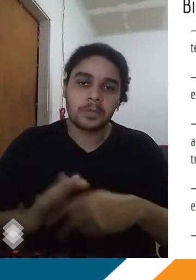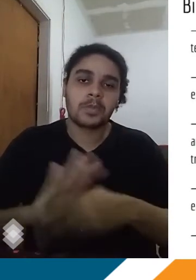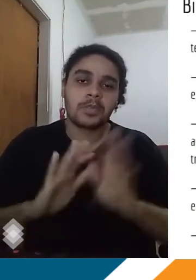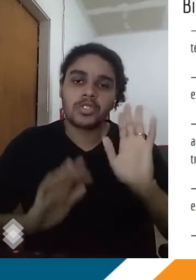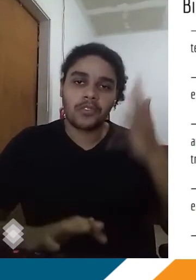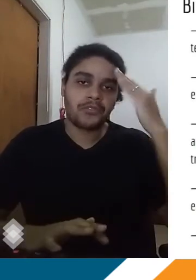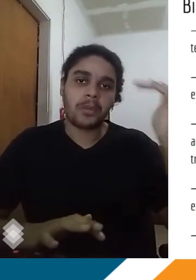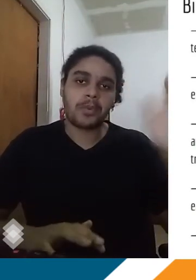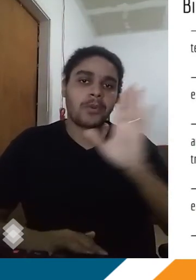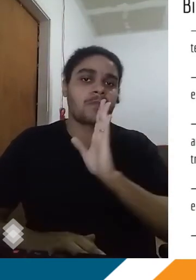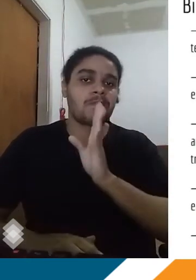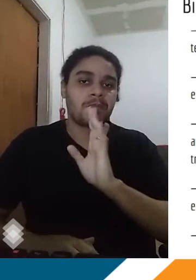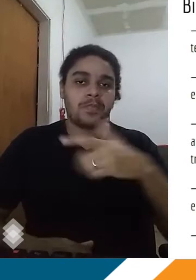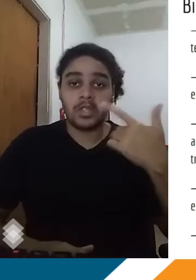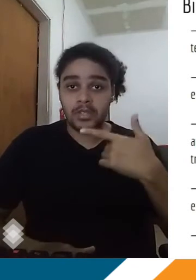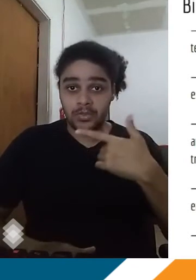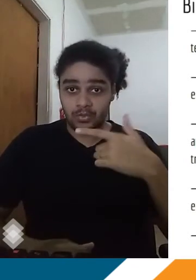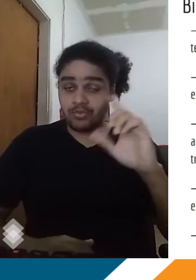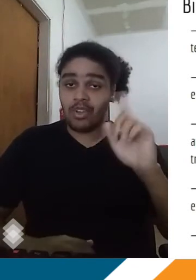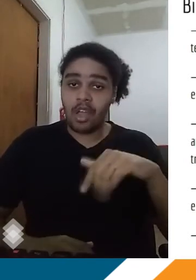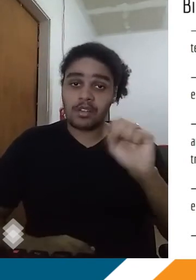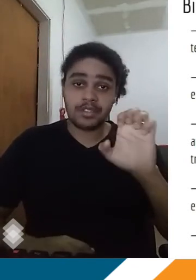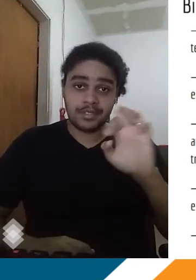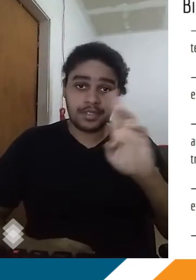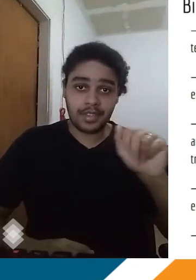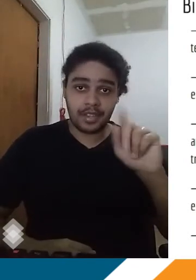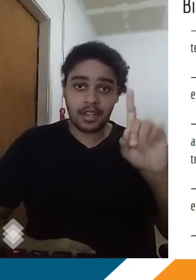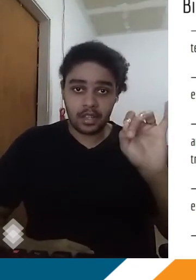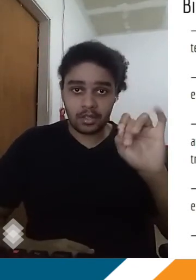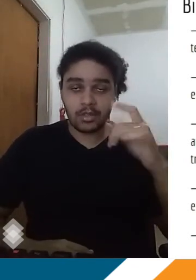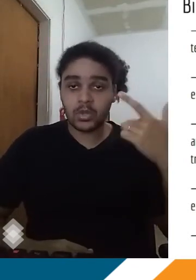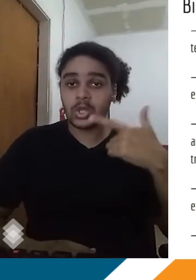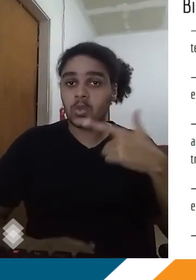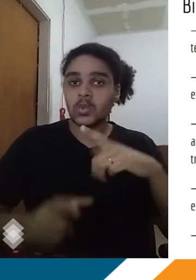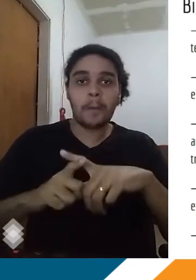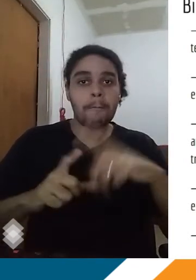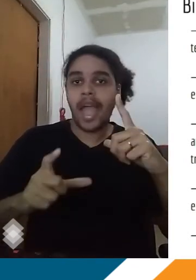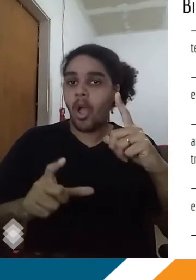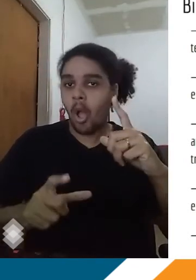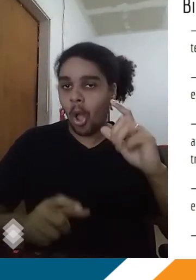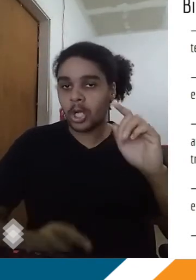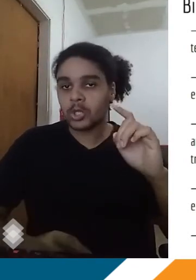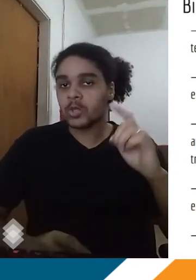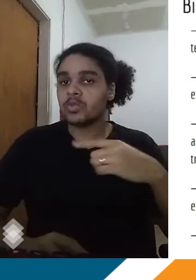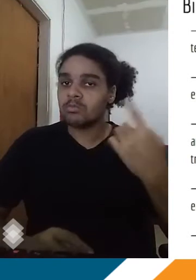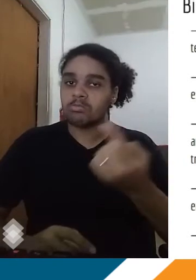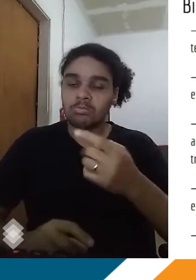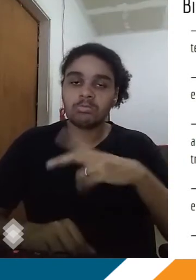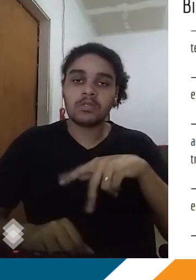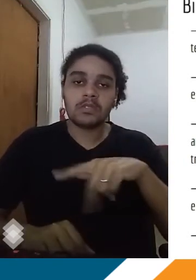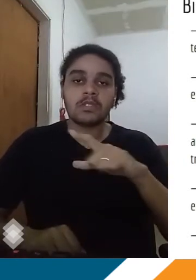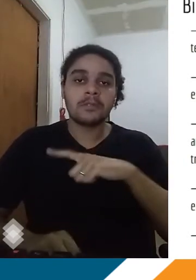Bom, a gente vai partir para o segundo bioma, que é o cerrado. O cerrado é o segundo maior bioma do nosso país, né?